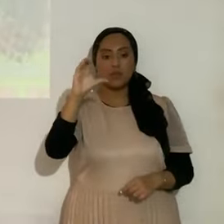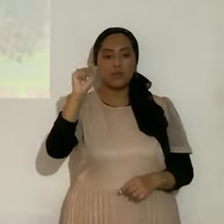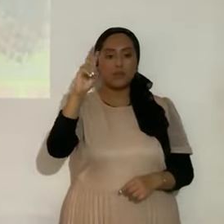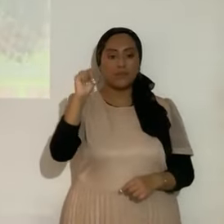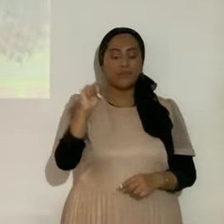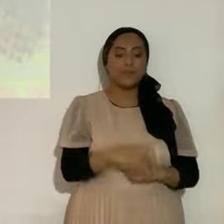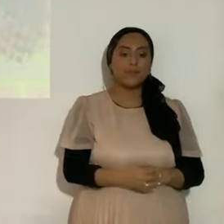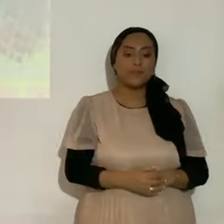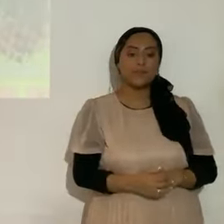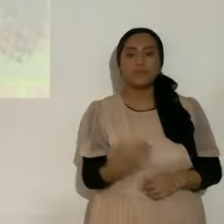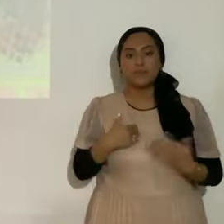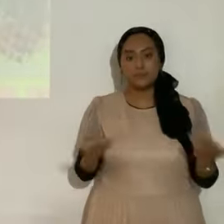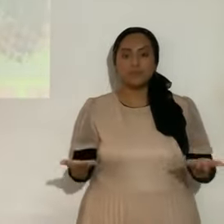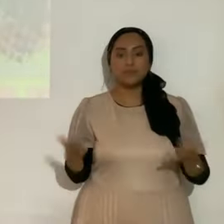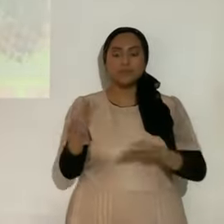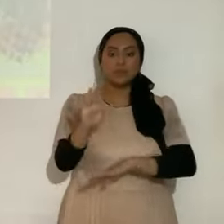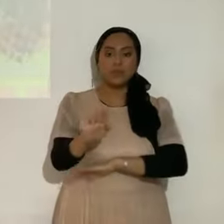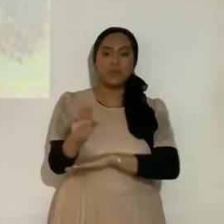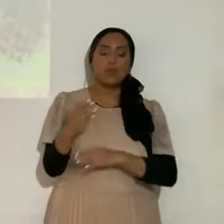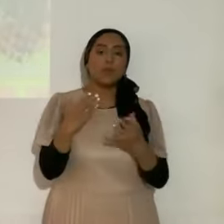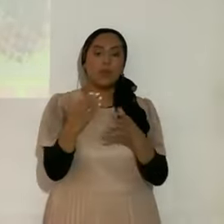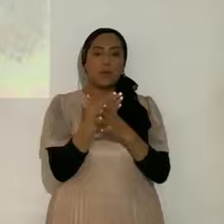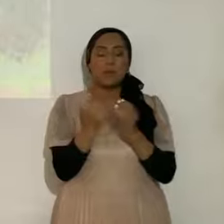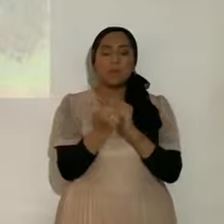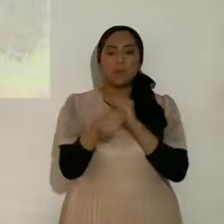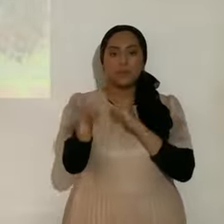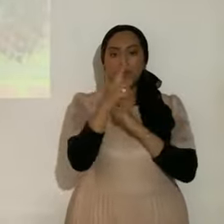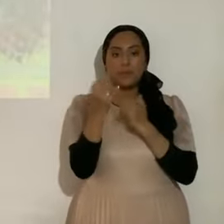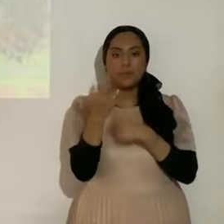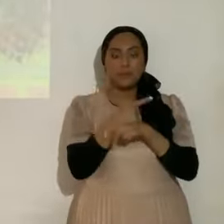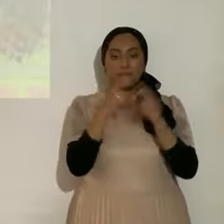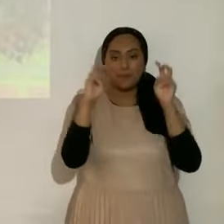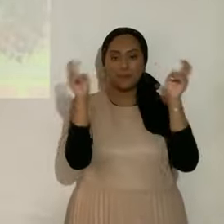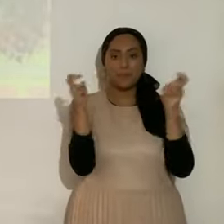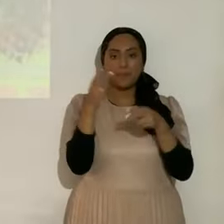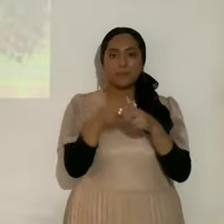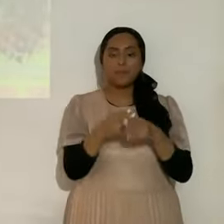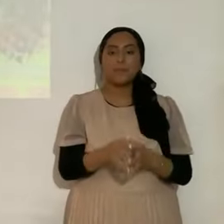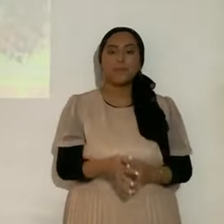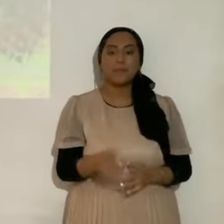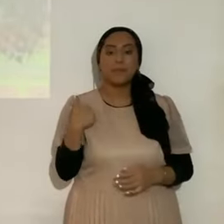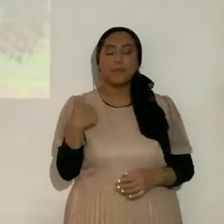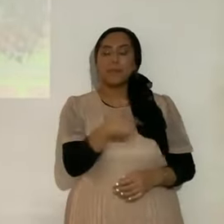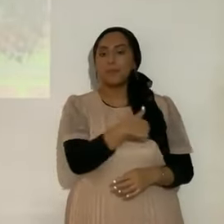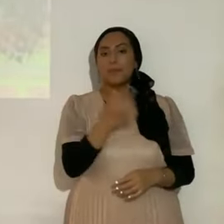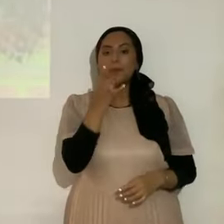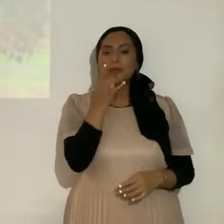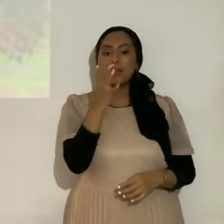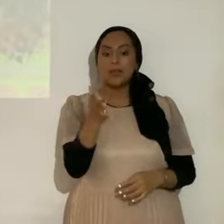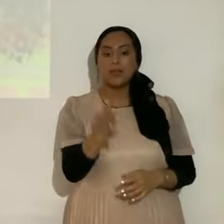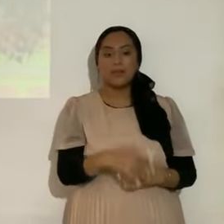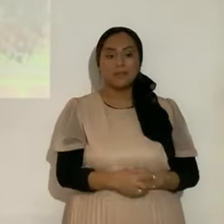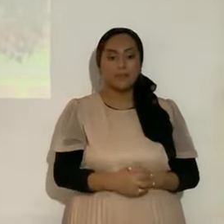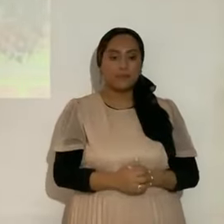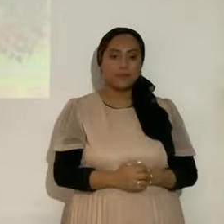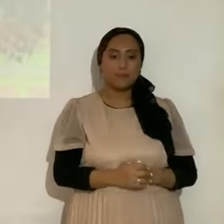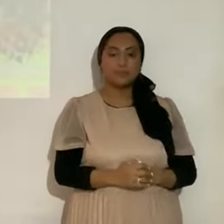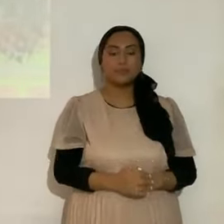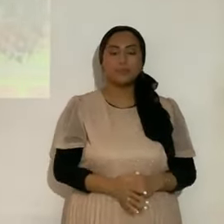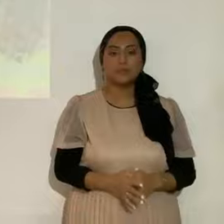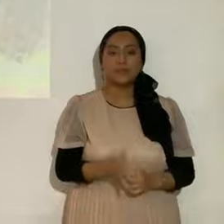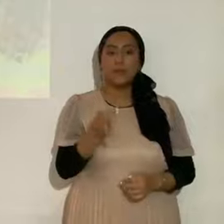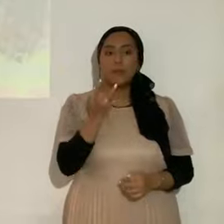yo en esta tarde quiero compartirles este tema que se titula Somos Luz. Somos Luz. La